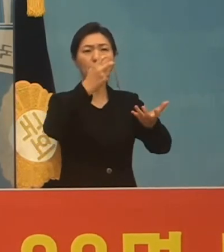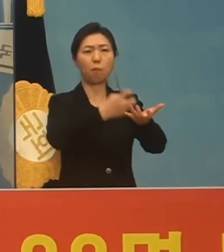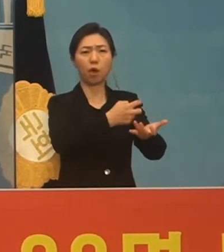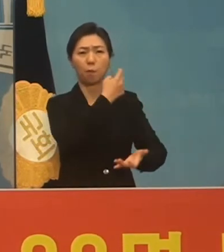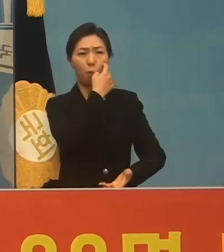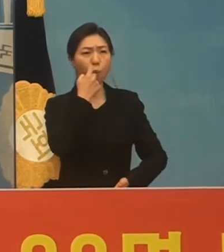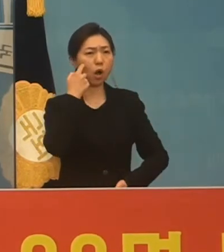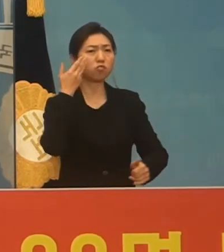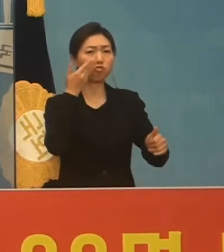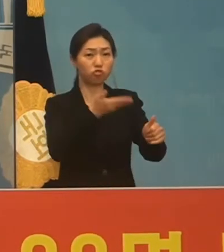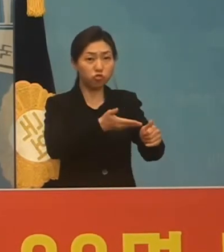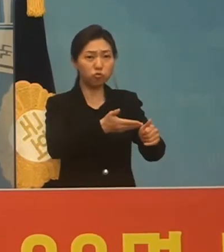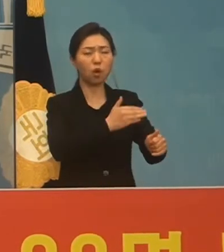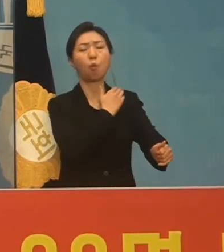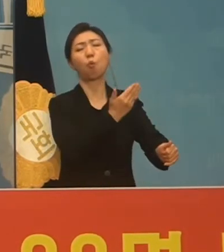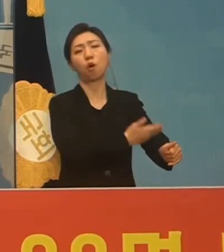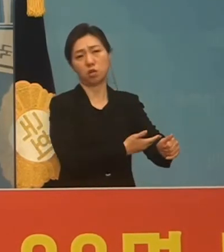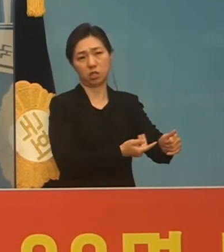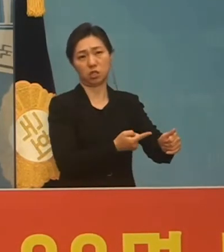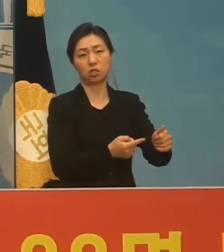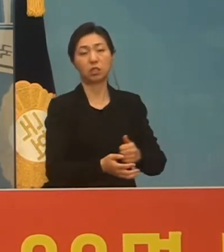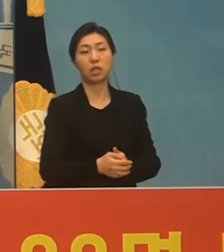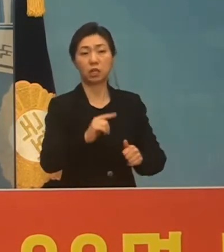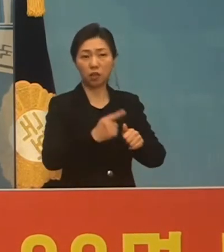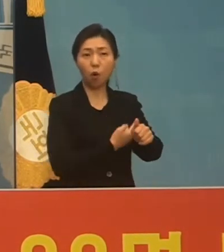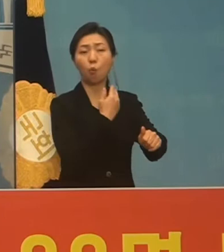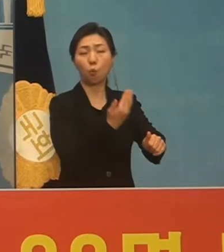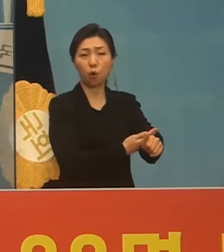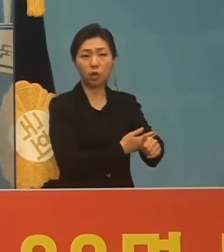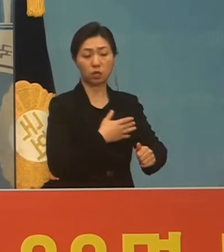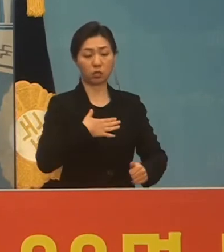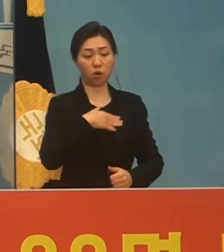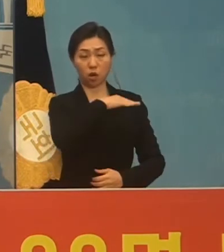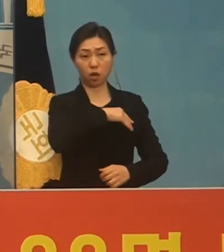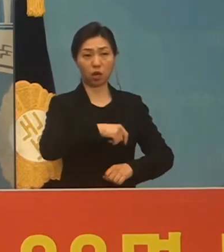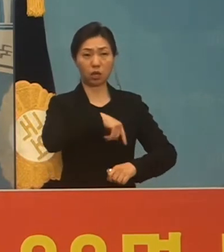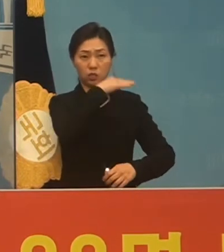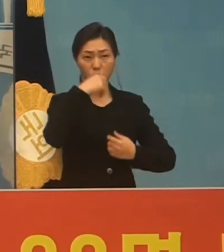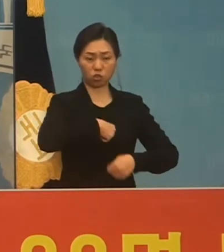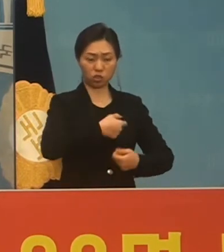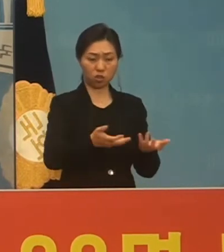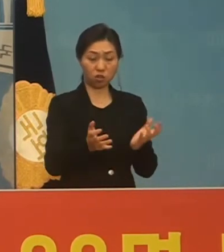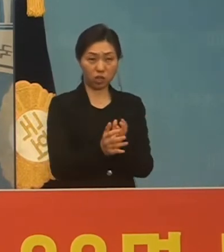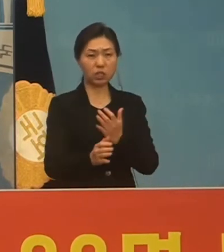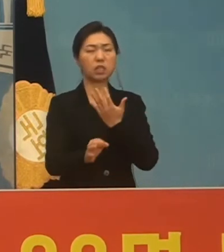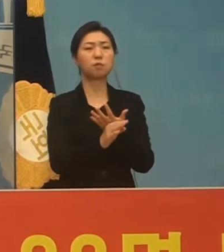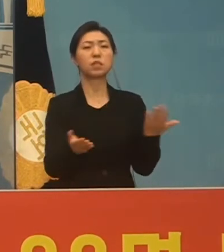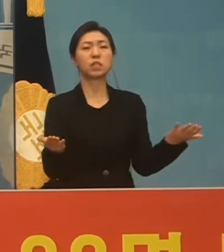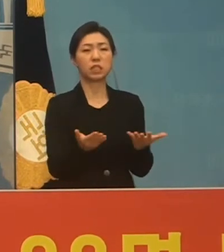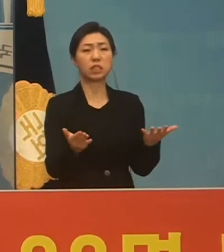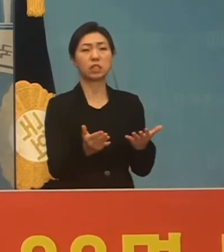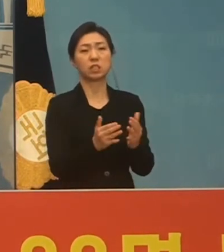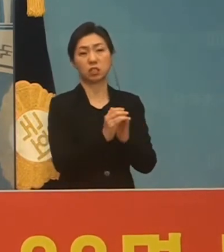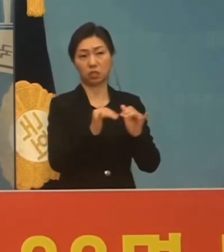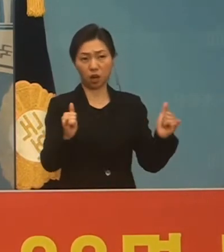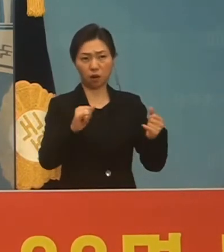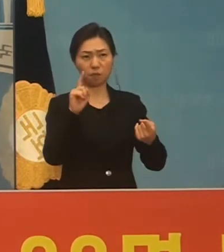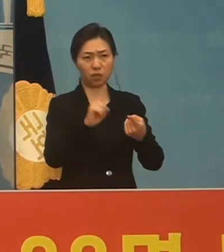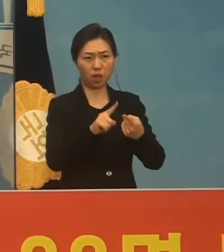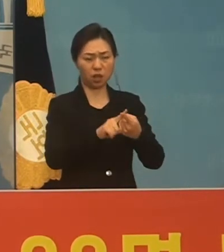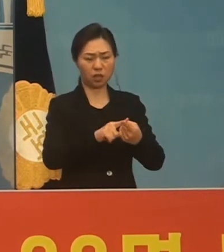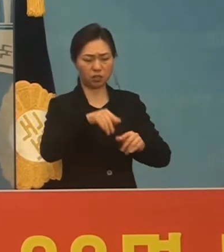노동자들의 권리입니다. 저와 정의당은 비정규직 노동자들의 차별 문제에 단호히 대처할